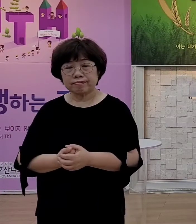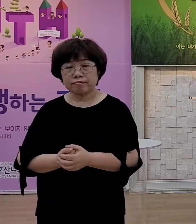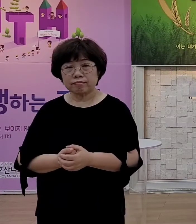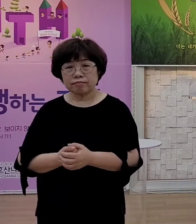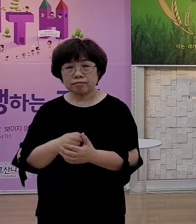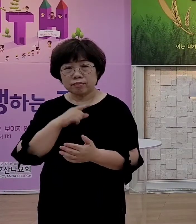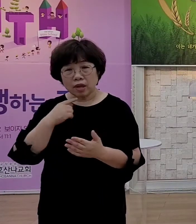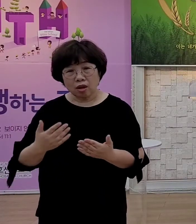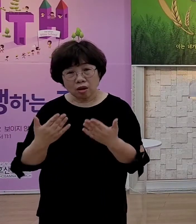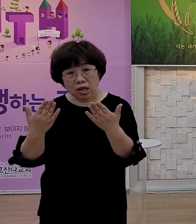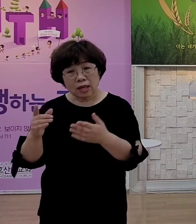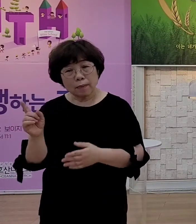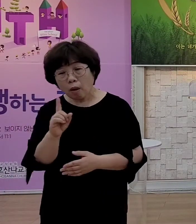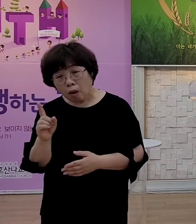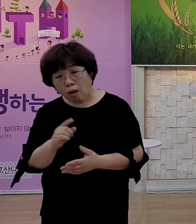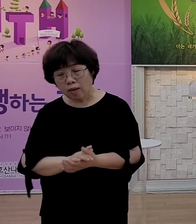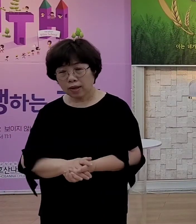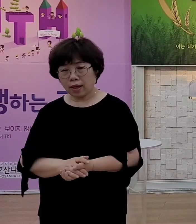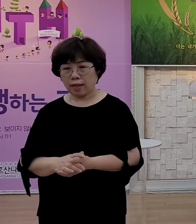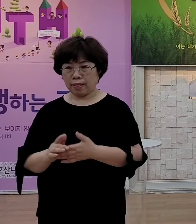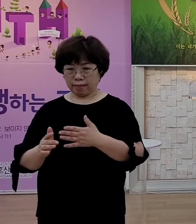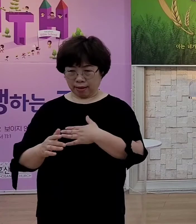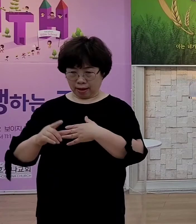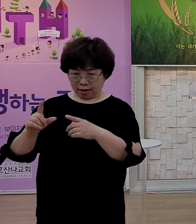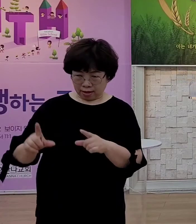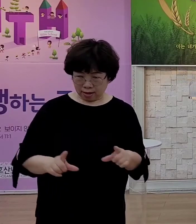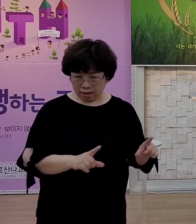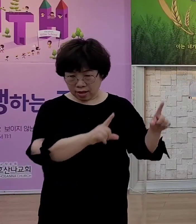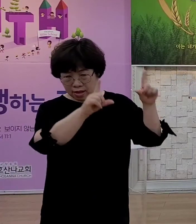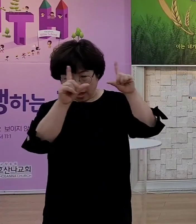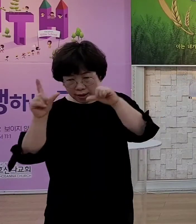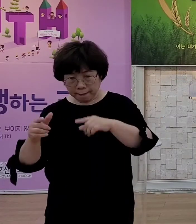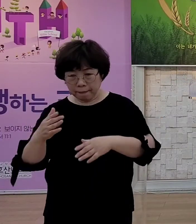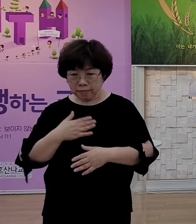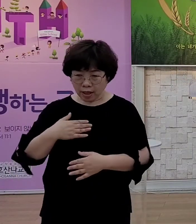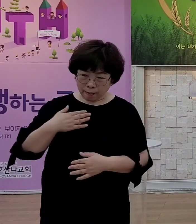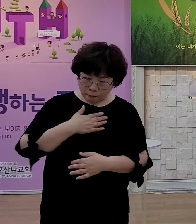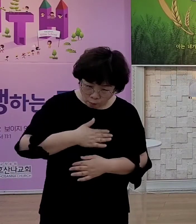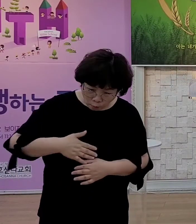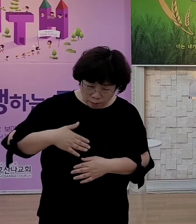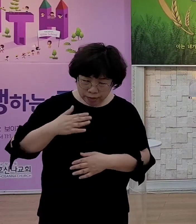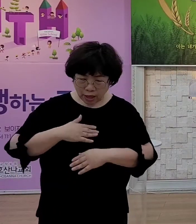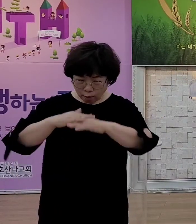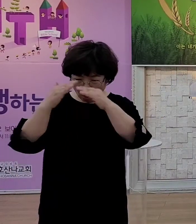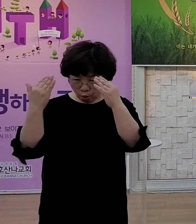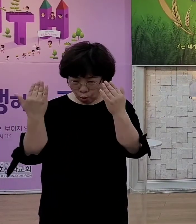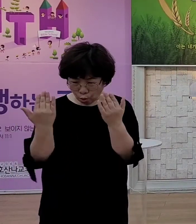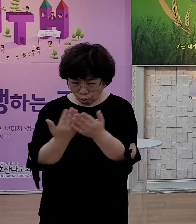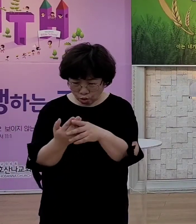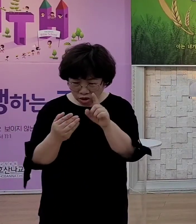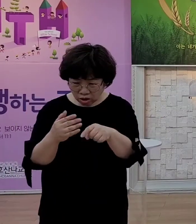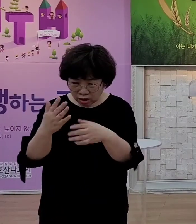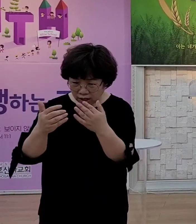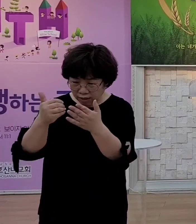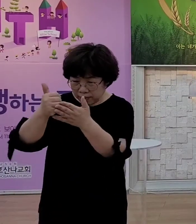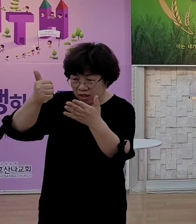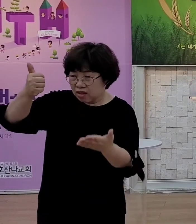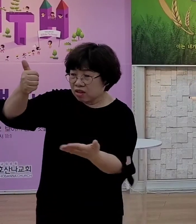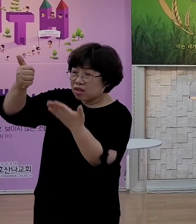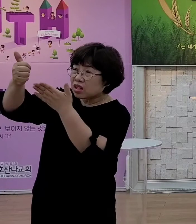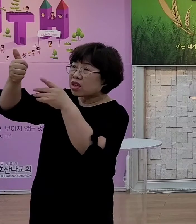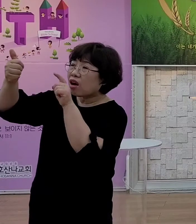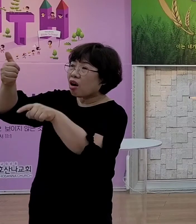헌신이 뭐냐면 나의 삶과 내 몸과 나의 전부를 하나님께 드립니다.